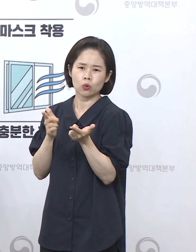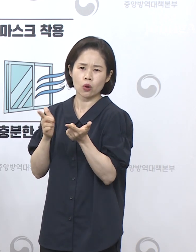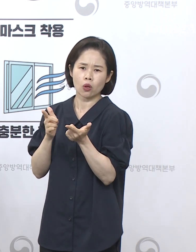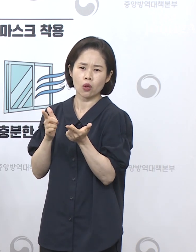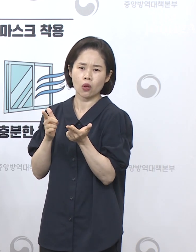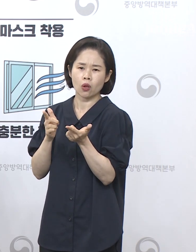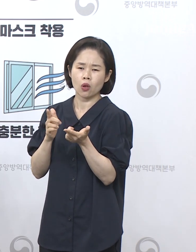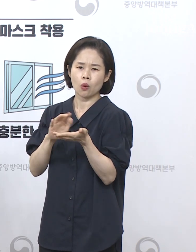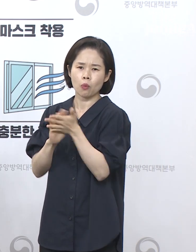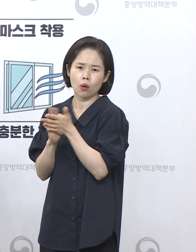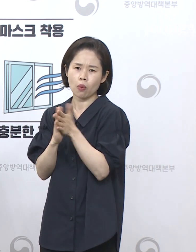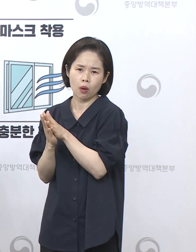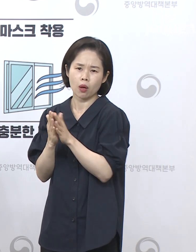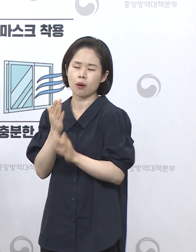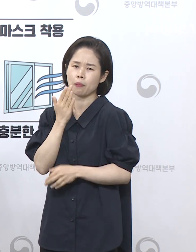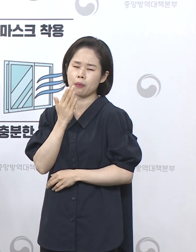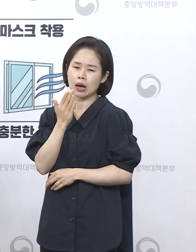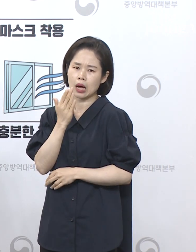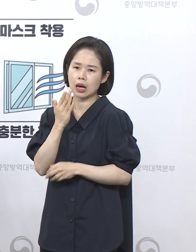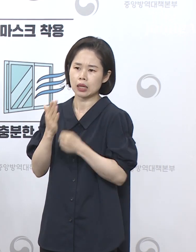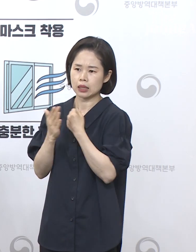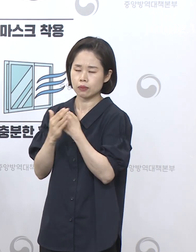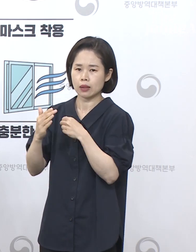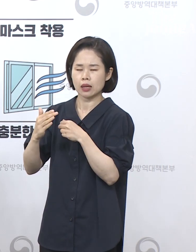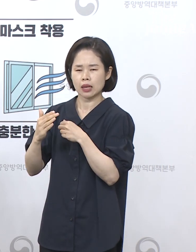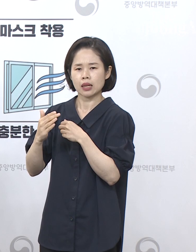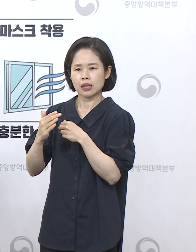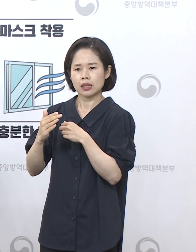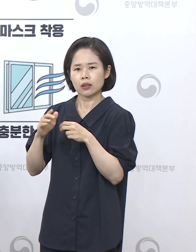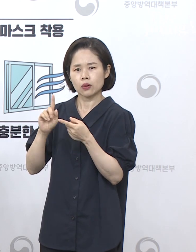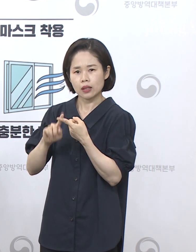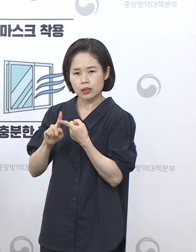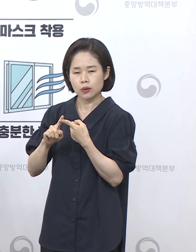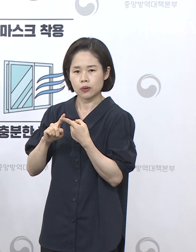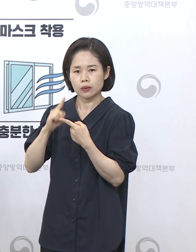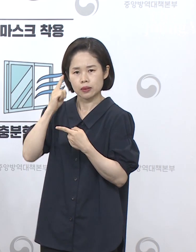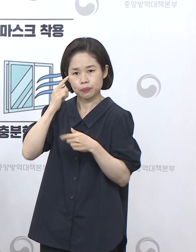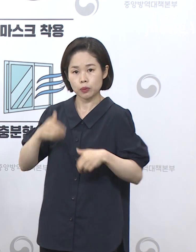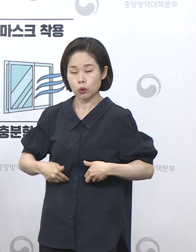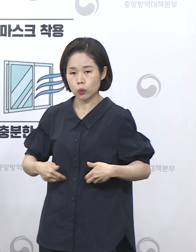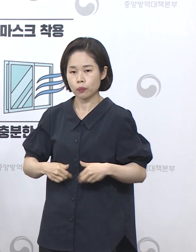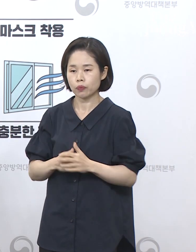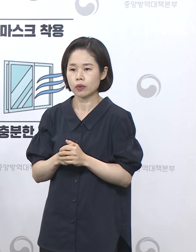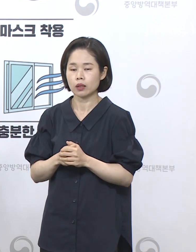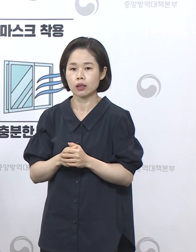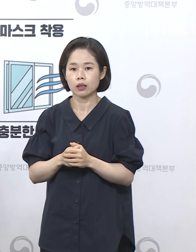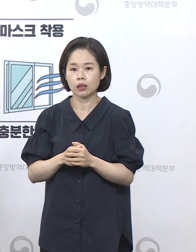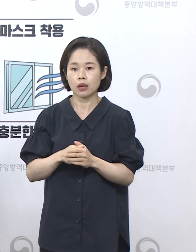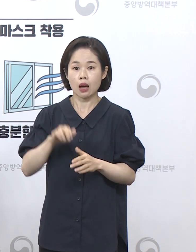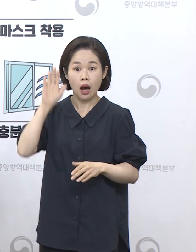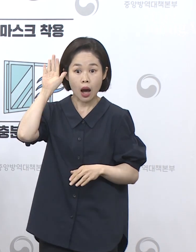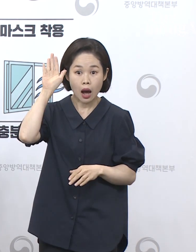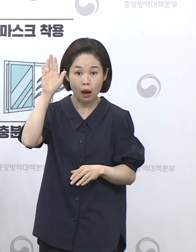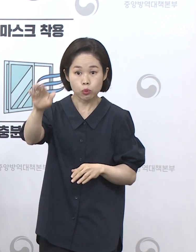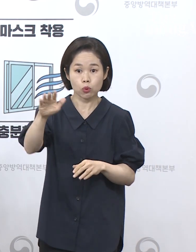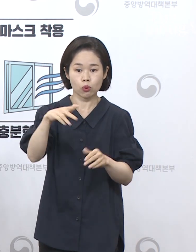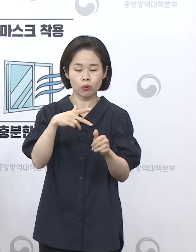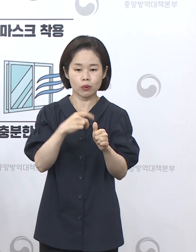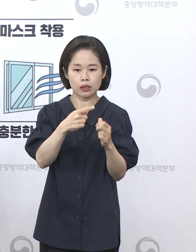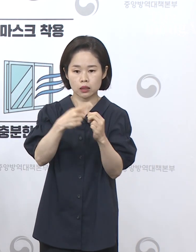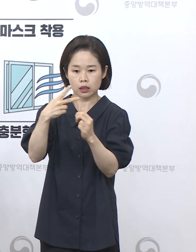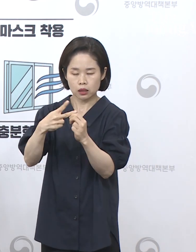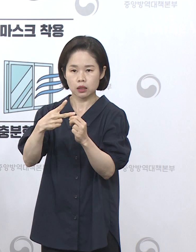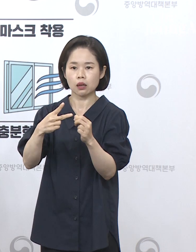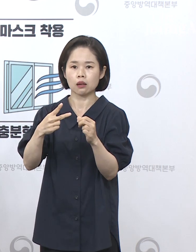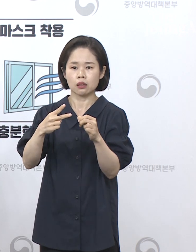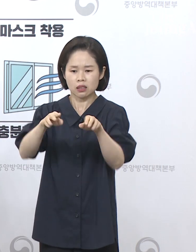계획을 보완하고 있는 그런 상황입니다. 2차 물량에 대해서는 총량은 확보되어 있고 가능한 그 접종